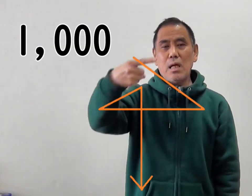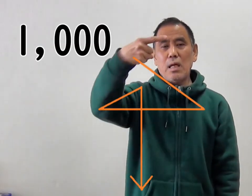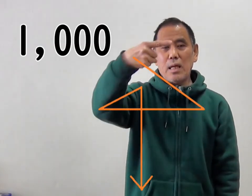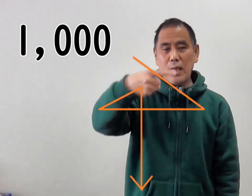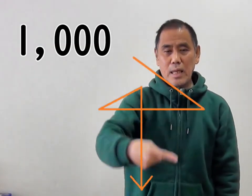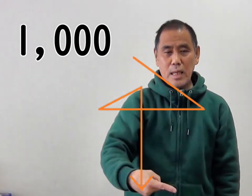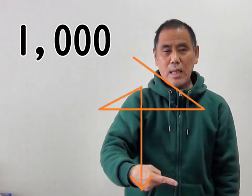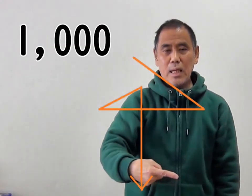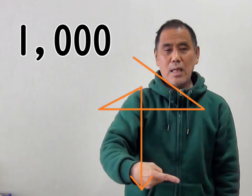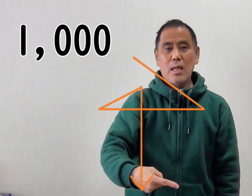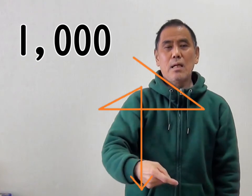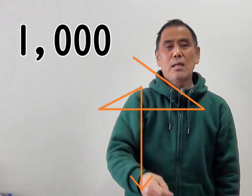千、